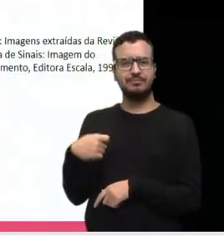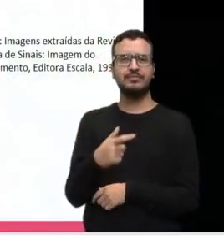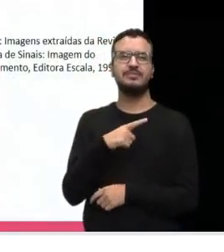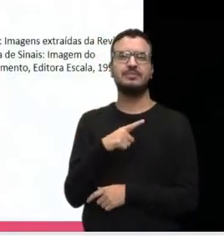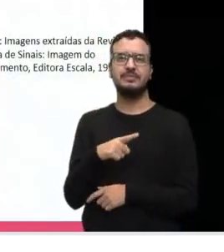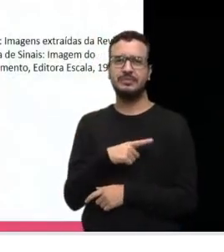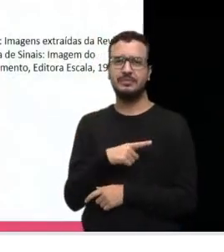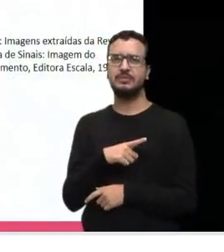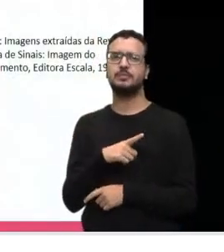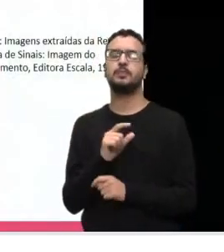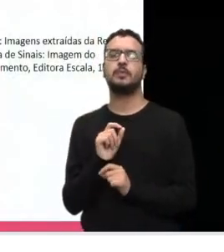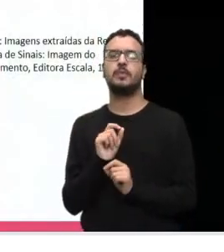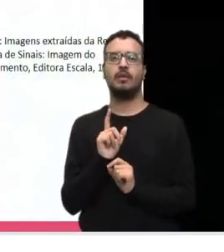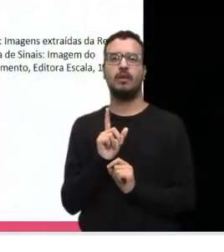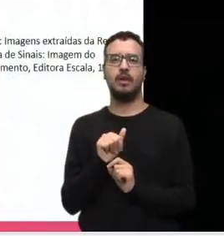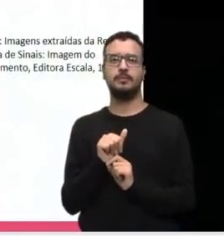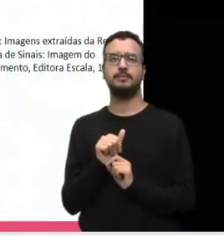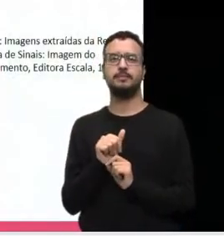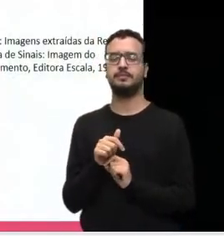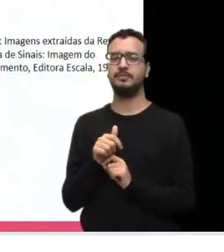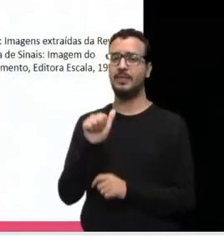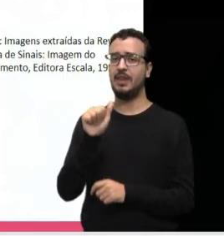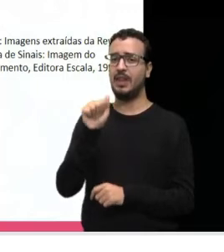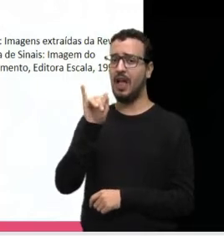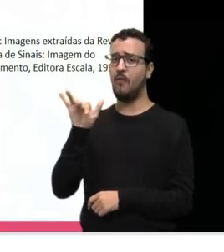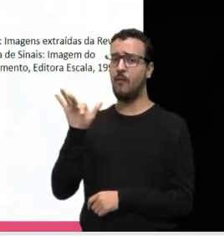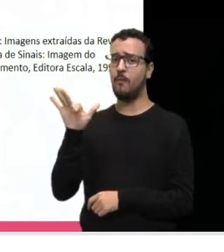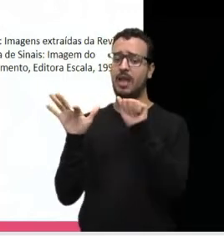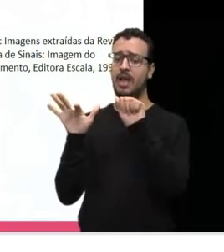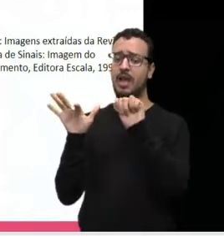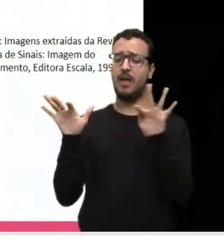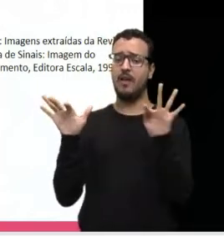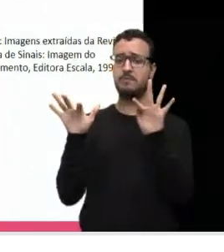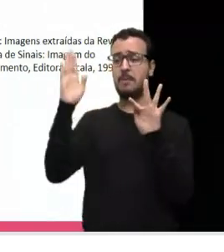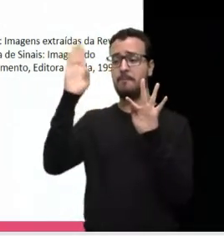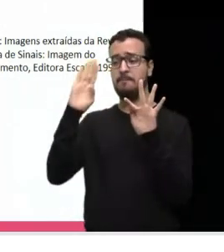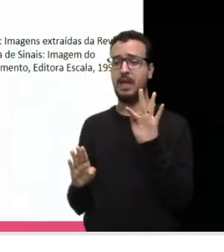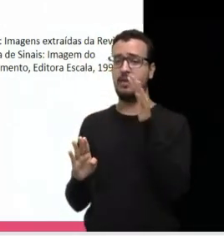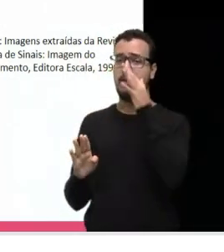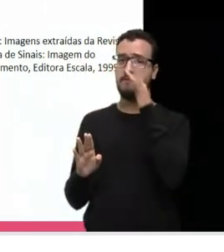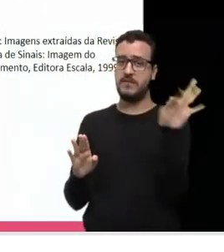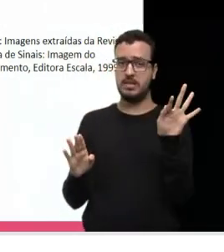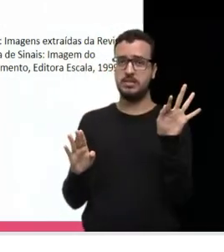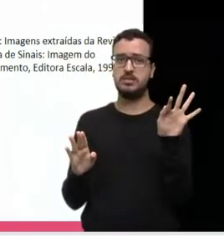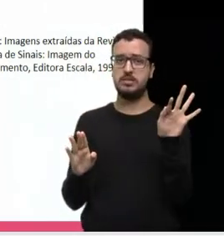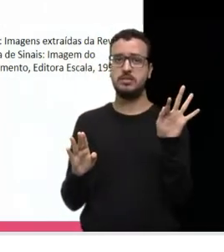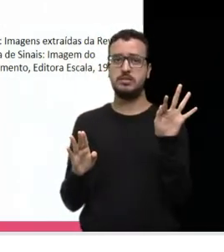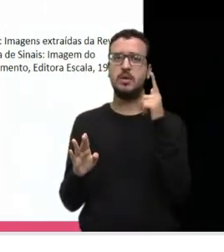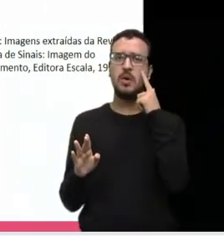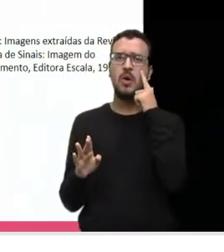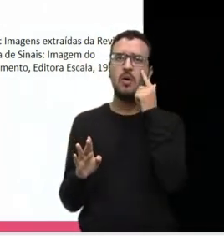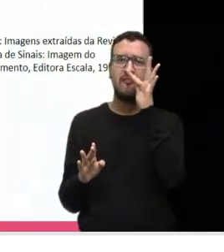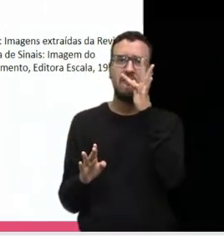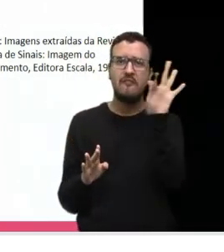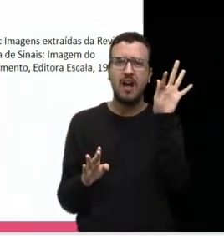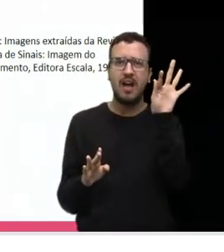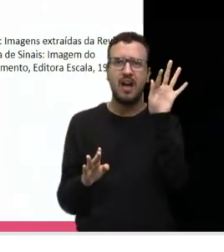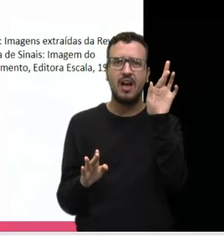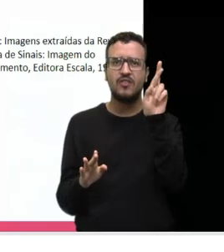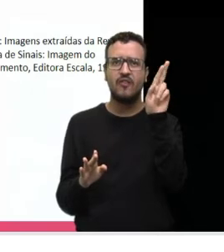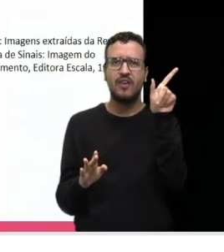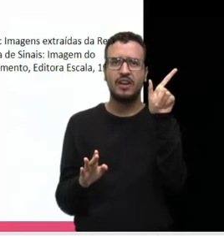manuais distintos. Então, aqui nós temos um alfabeto brasileiro. O da França, só para você perceber por que eu trouxe da França, né?